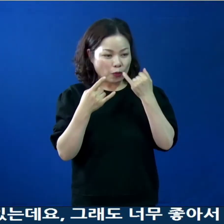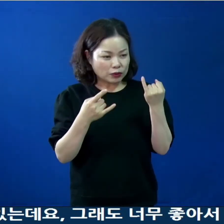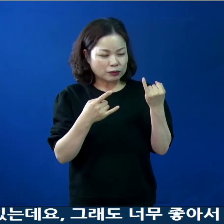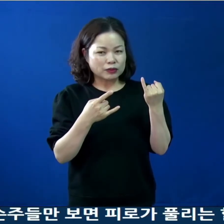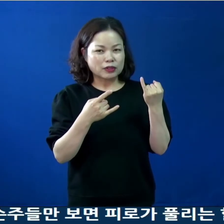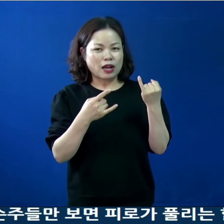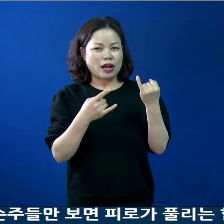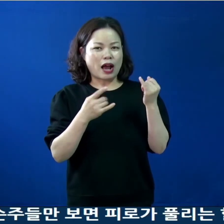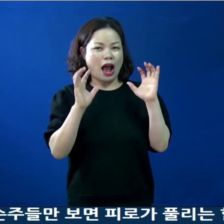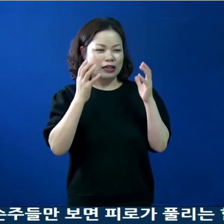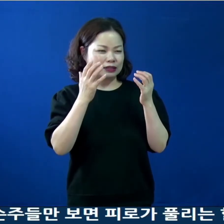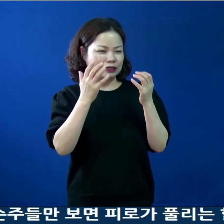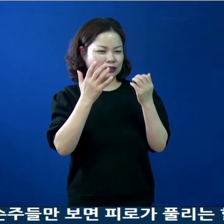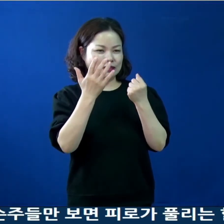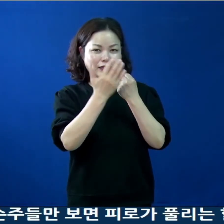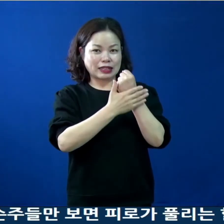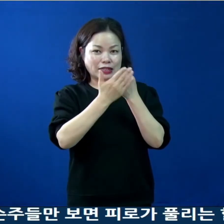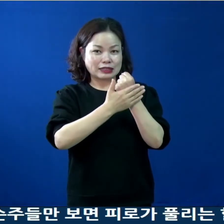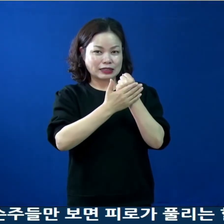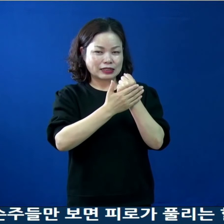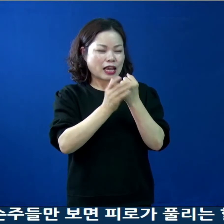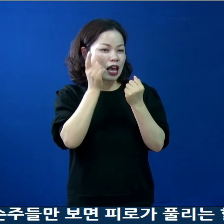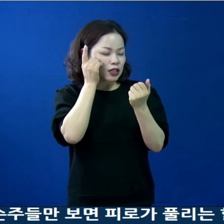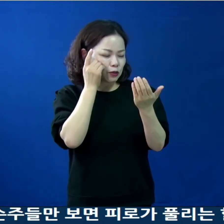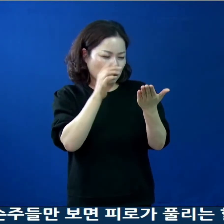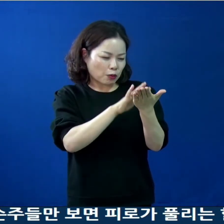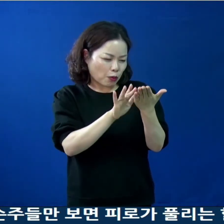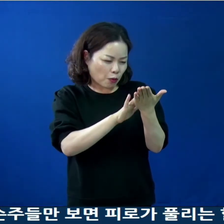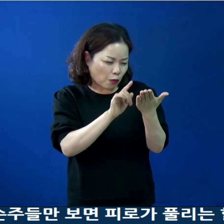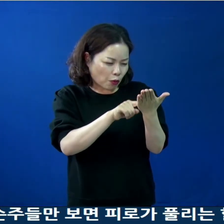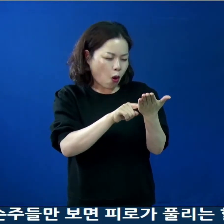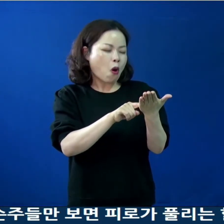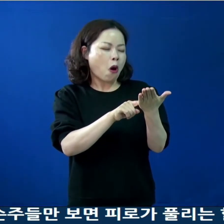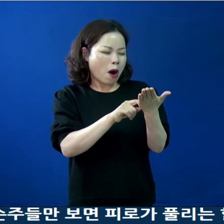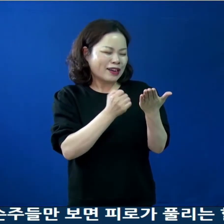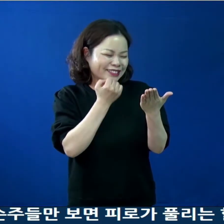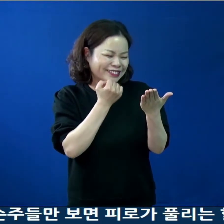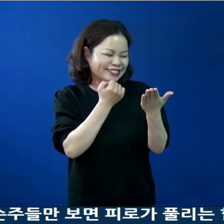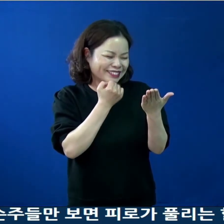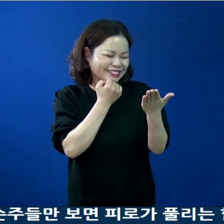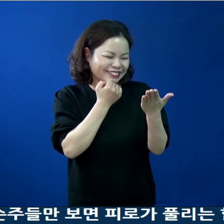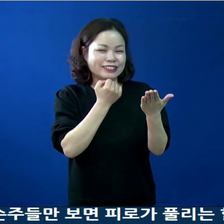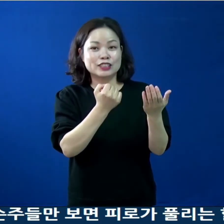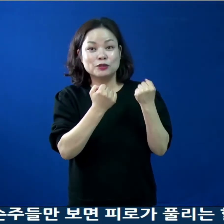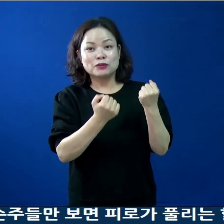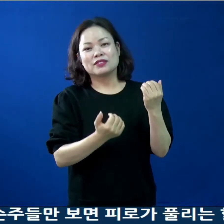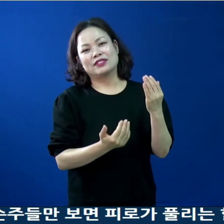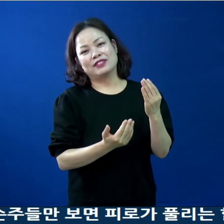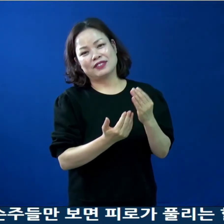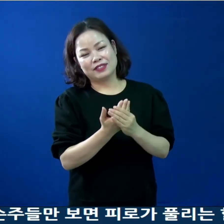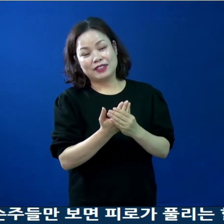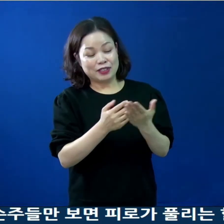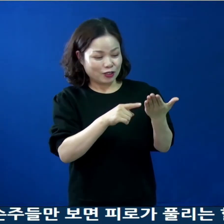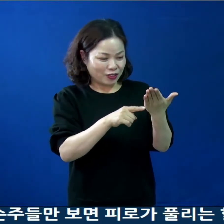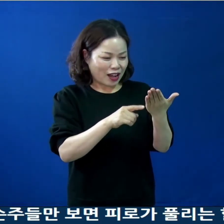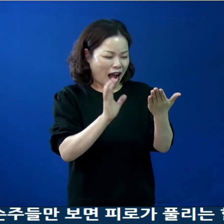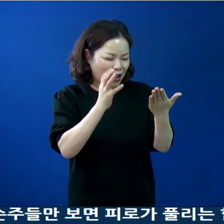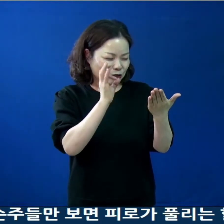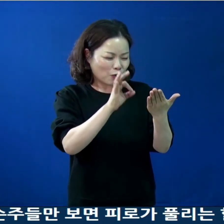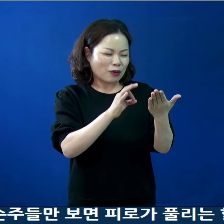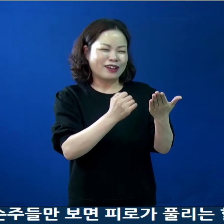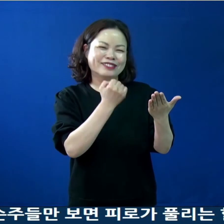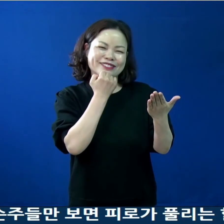아이들 사진을 이렇게 핸드폰에 놓고 힘들다가도 그거 피고 보면서 웃고 힘이 나신다는 거예요. 힘들다가도 그거 보면 웃음이